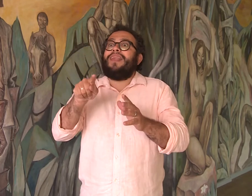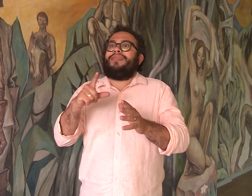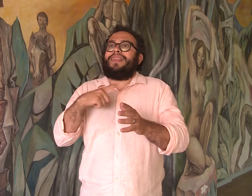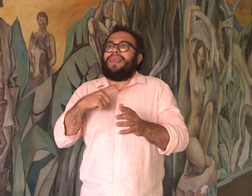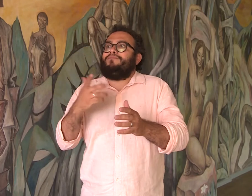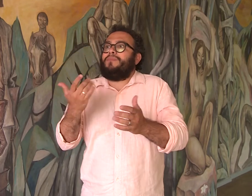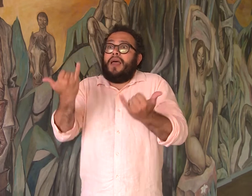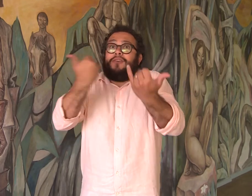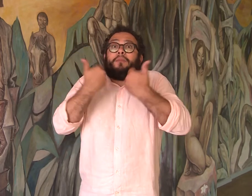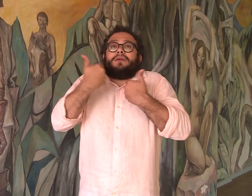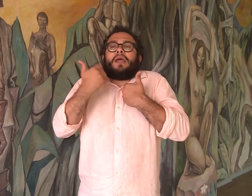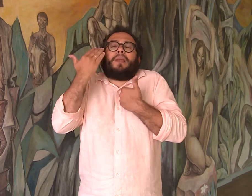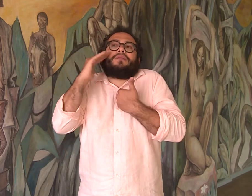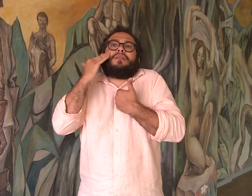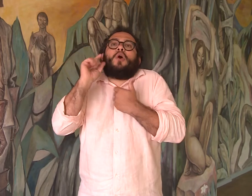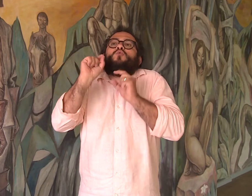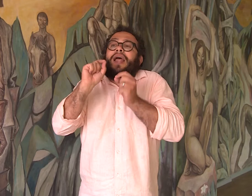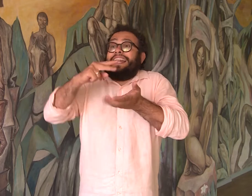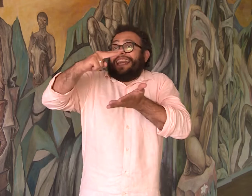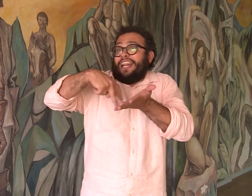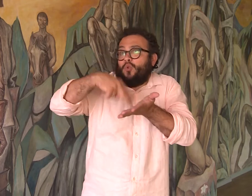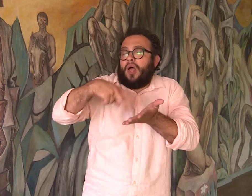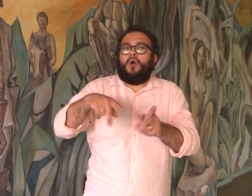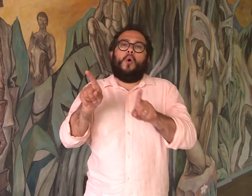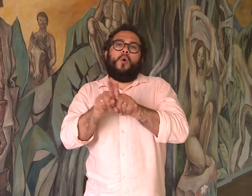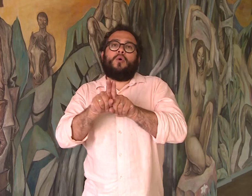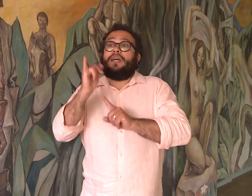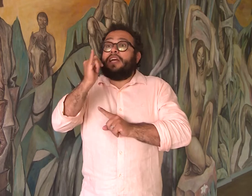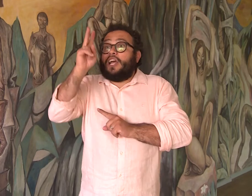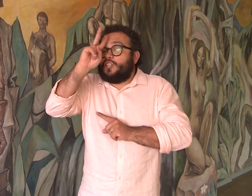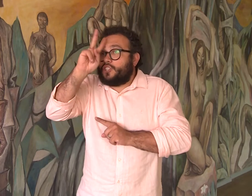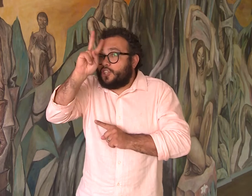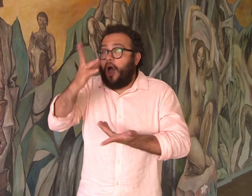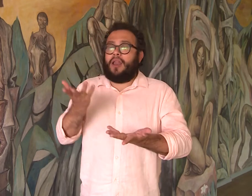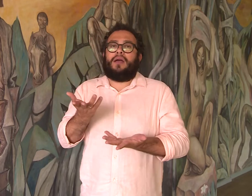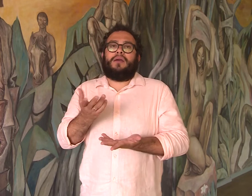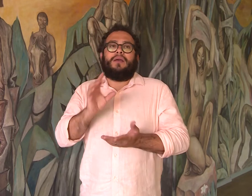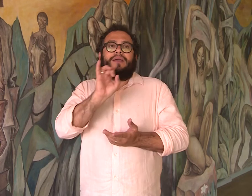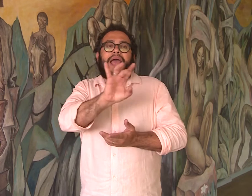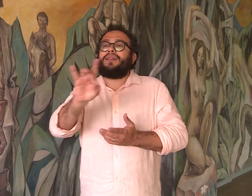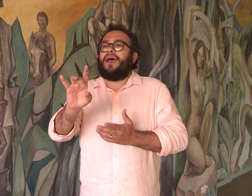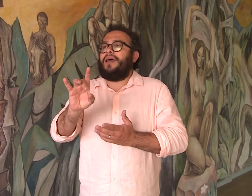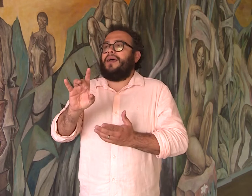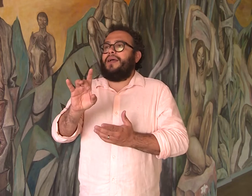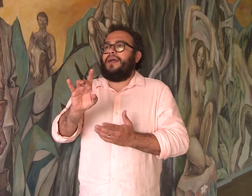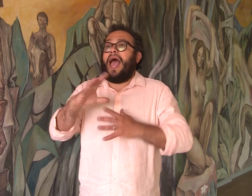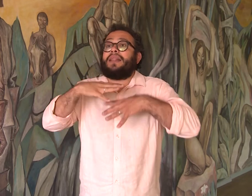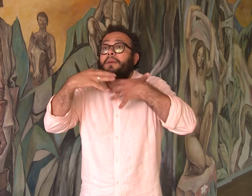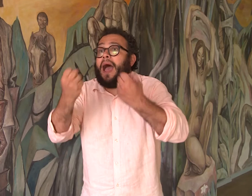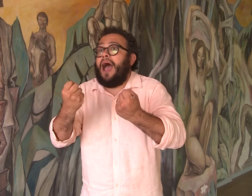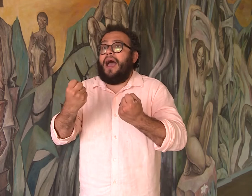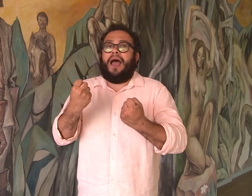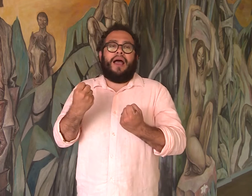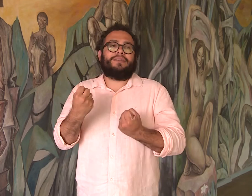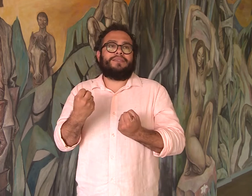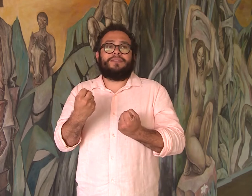informa em relação à leitura, em relação a histórias, contos, os animais, por exemplo. E muitas pessoas não